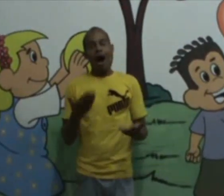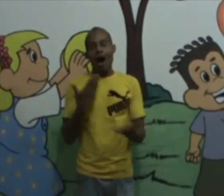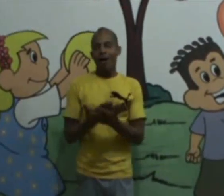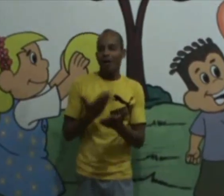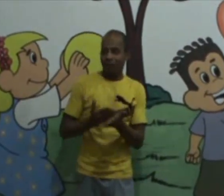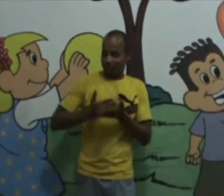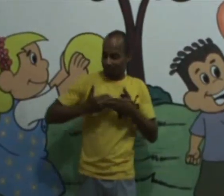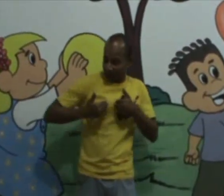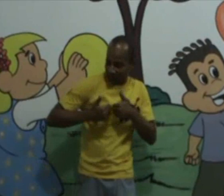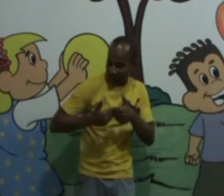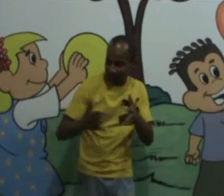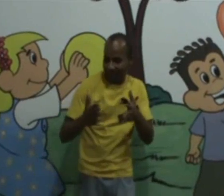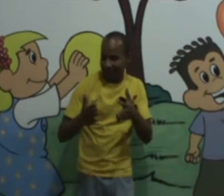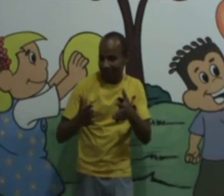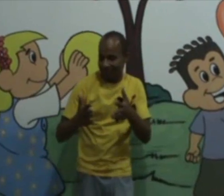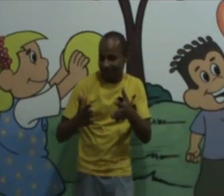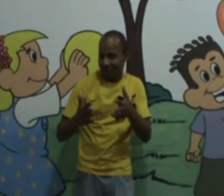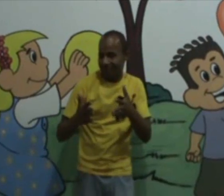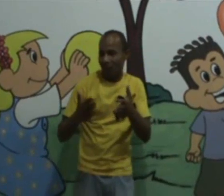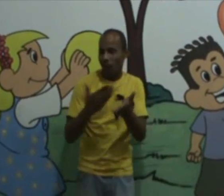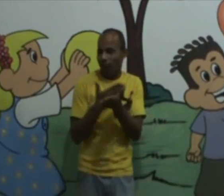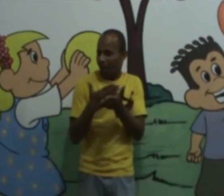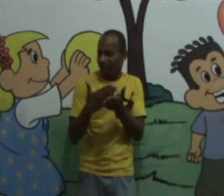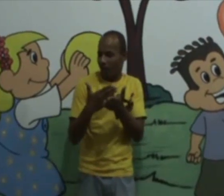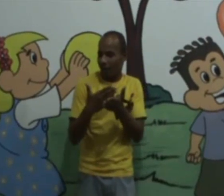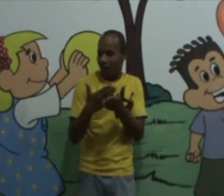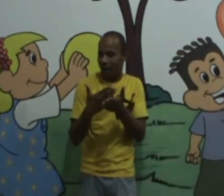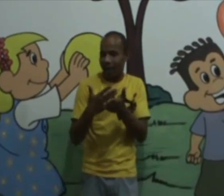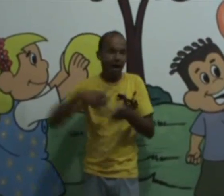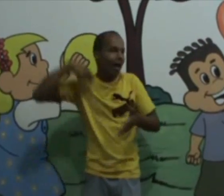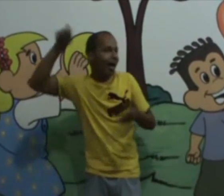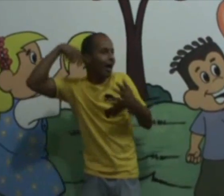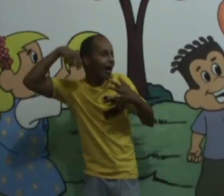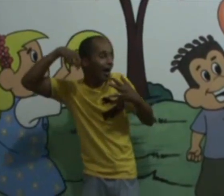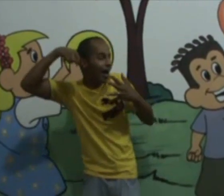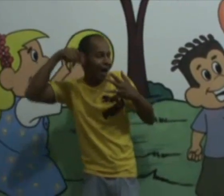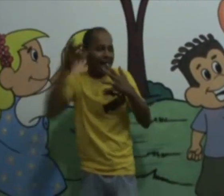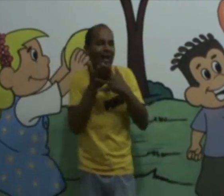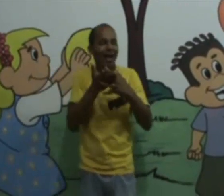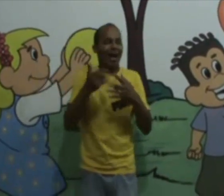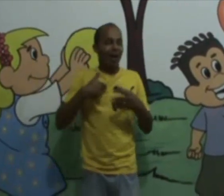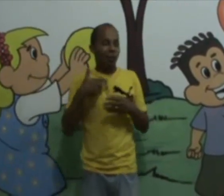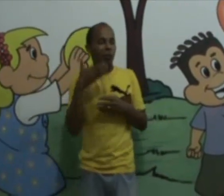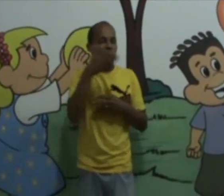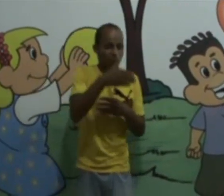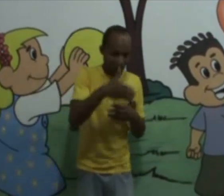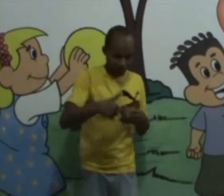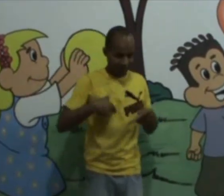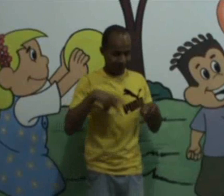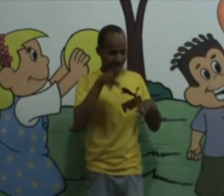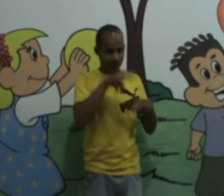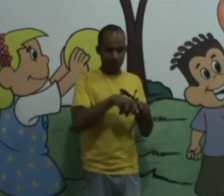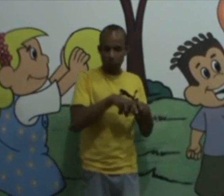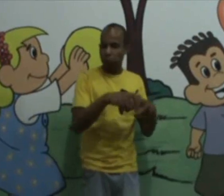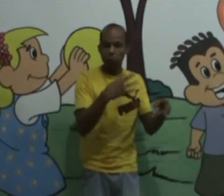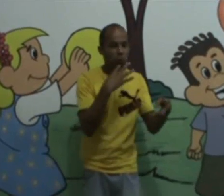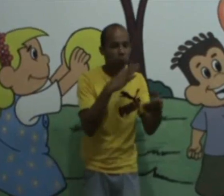daí a aula começou. Teve o recreio e eu não conhecia ninguém. Tirei um sanduíche